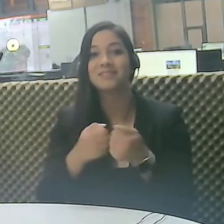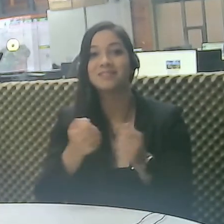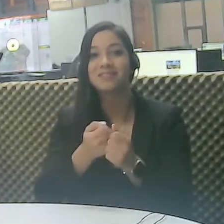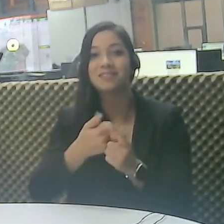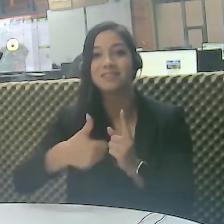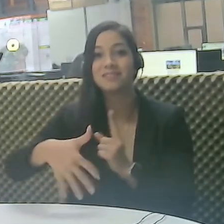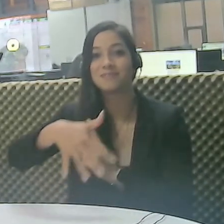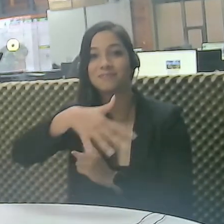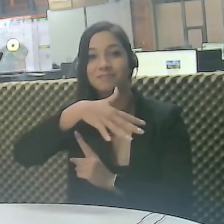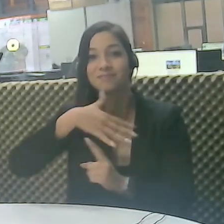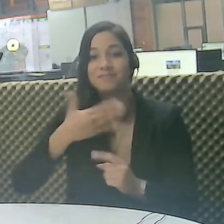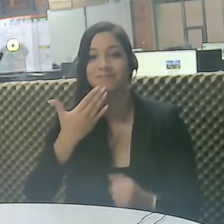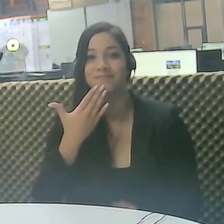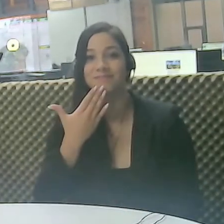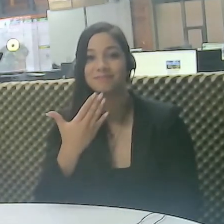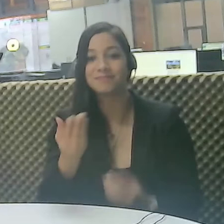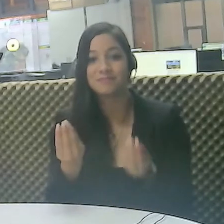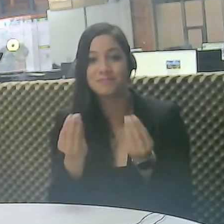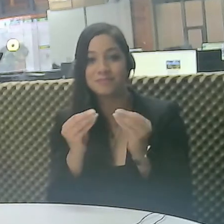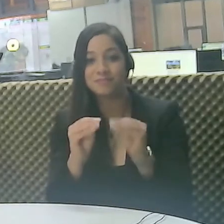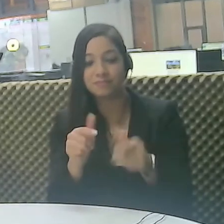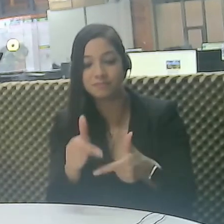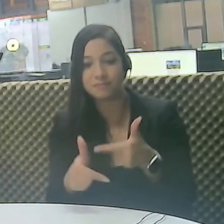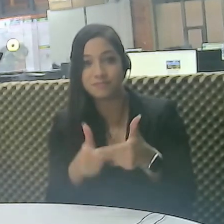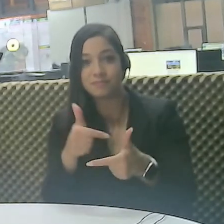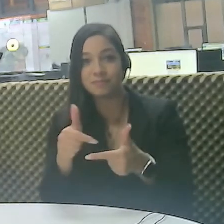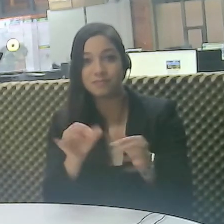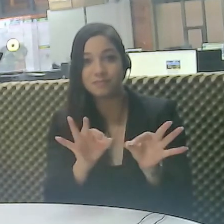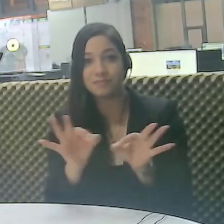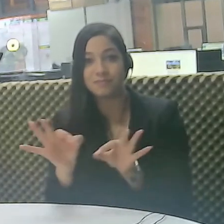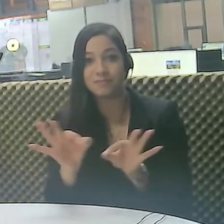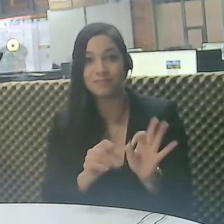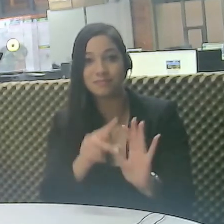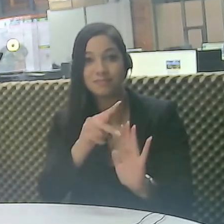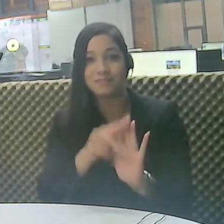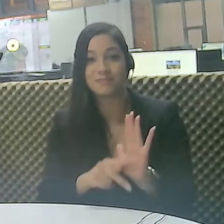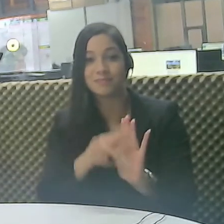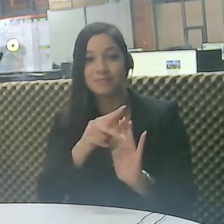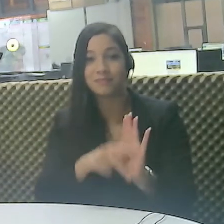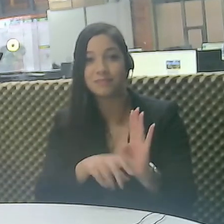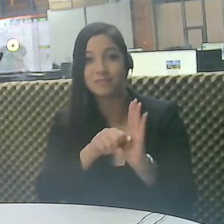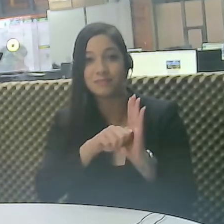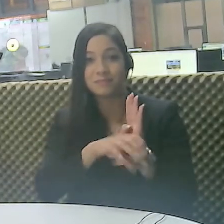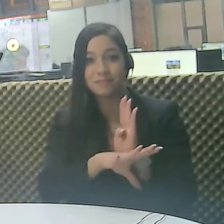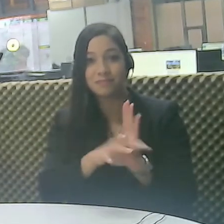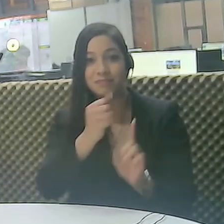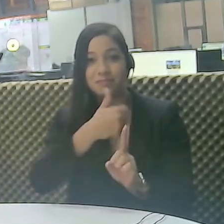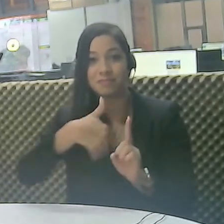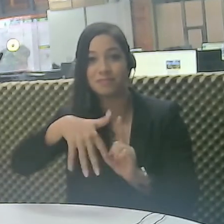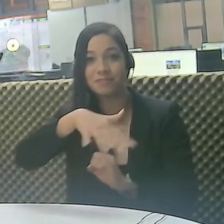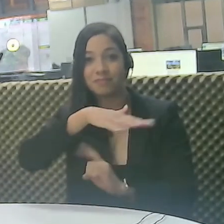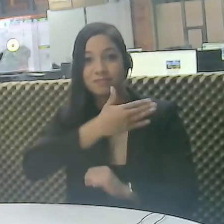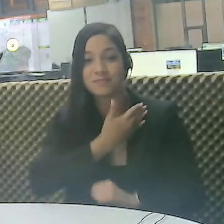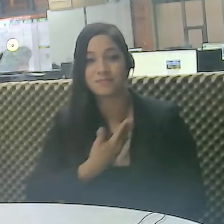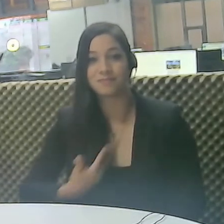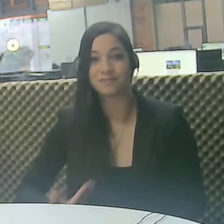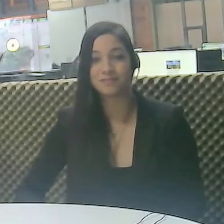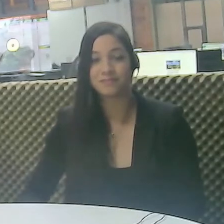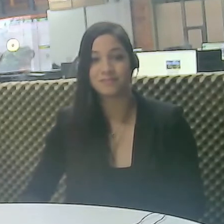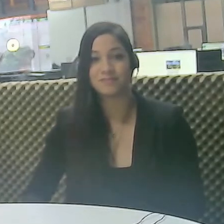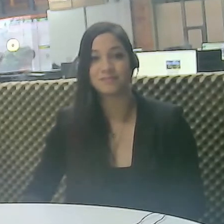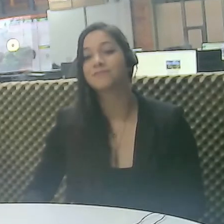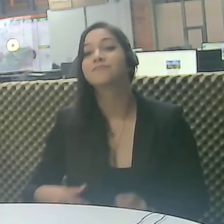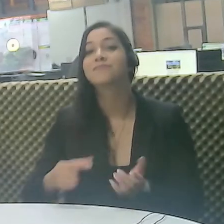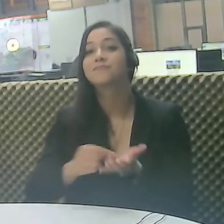são feitas solicitações de inserções em serviços, programas, projetos e benefícios sociais e públicos. Além